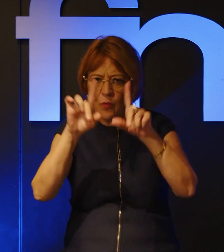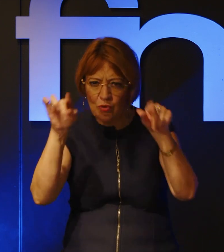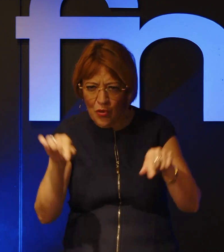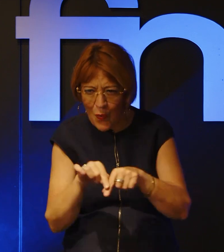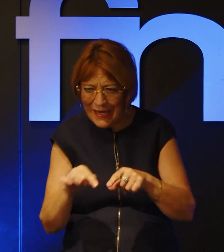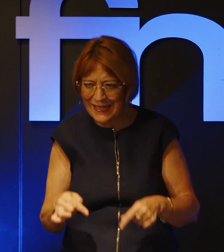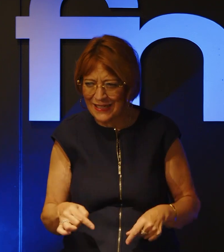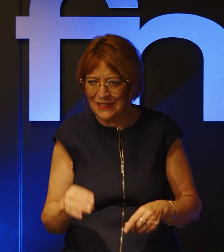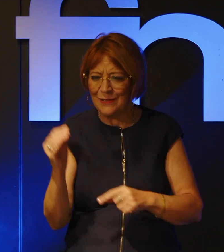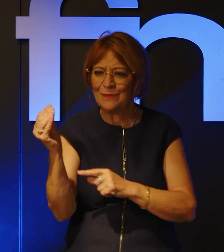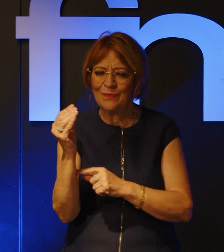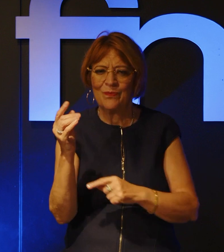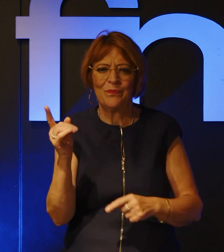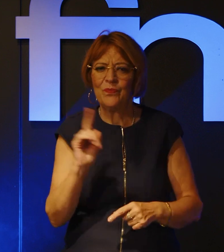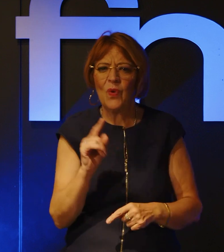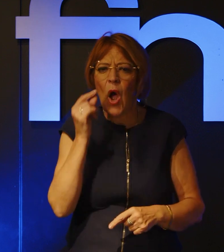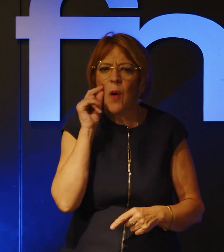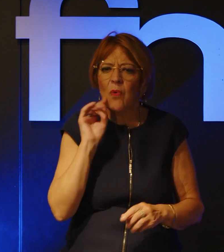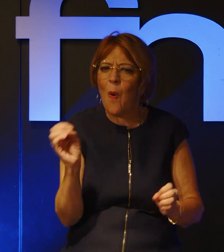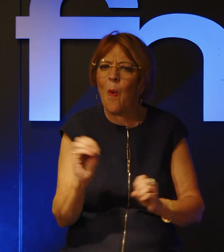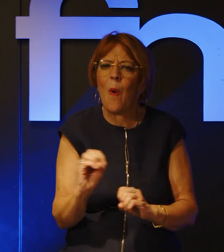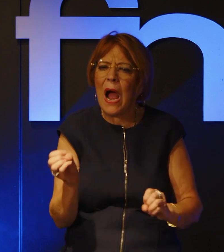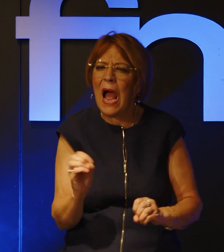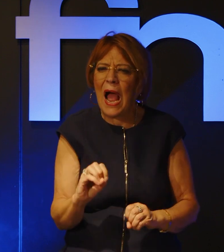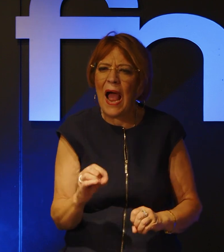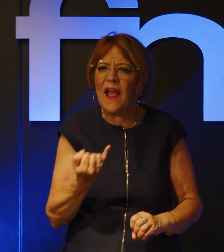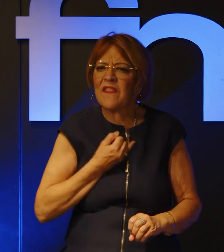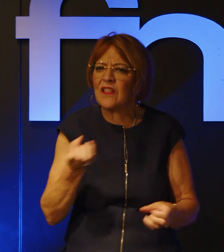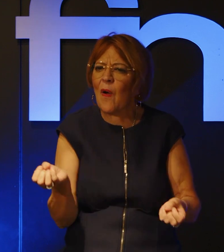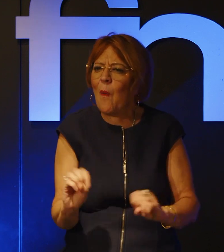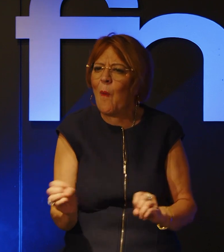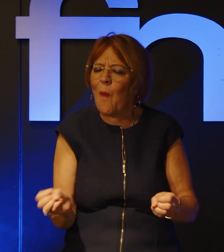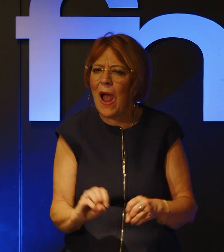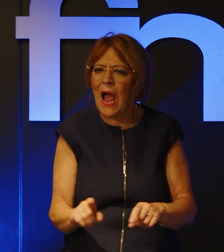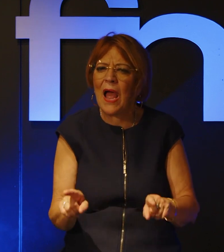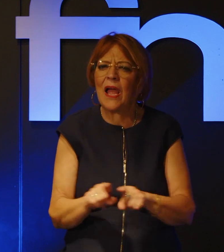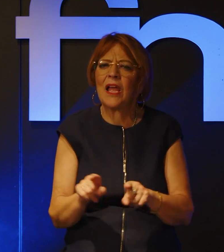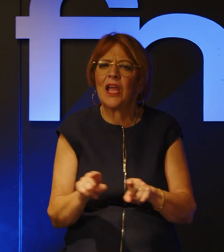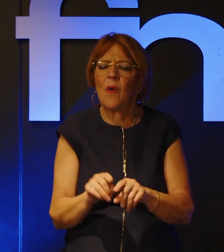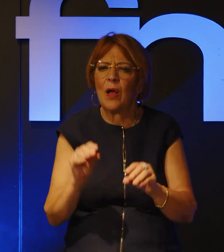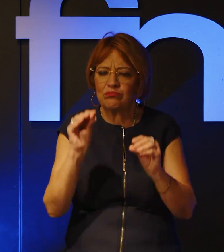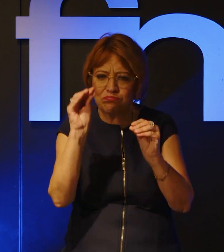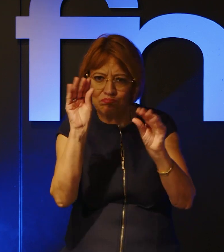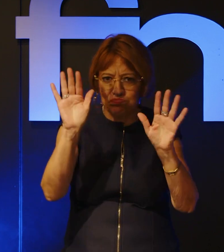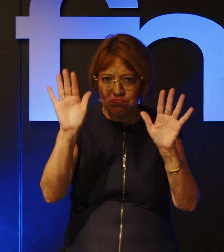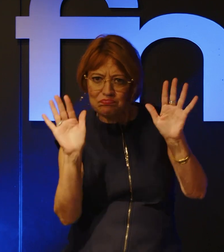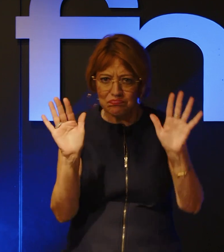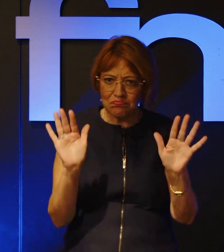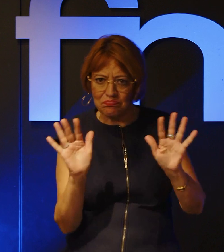AOC ele não tem género ele não tem identidade É como o modulor lebus que é um